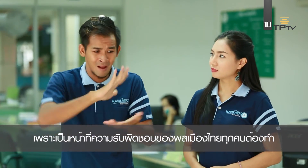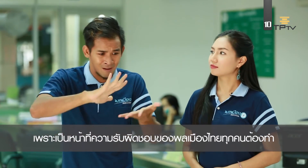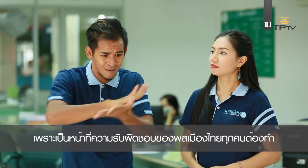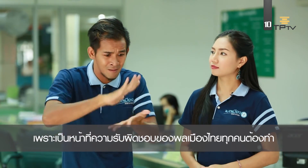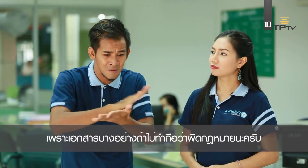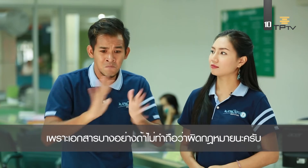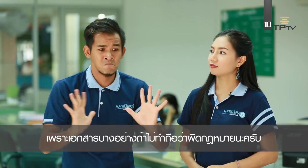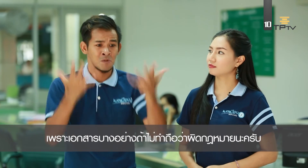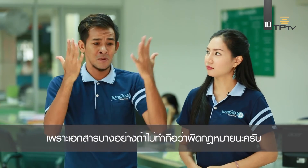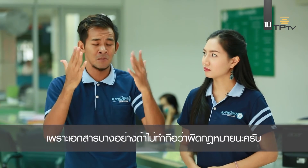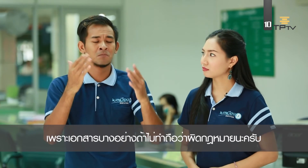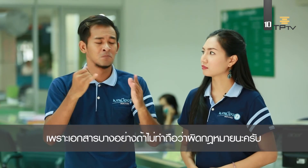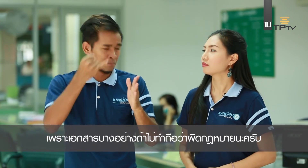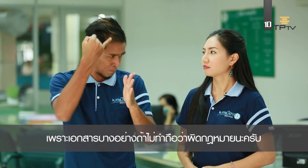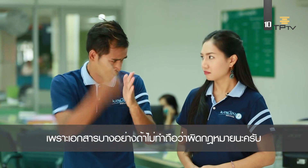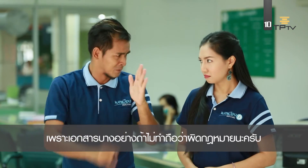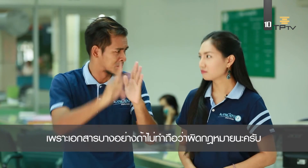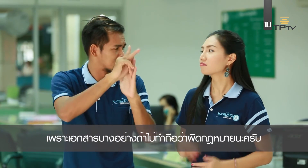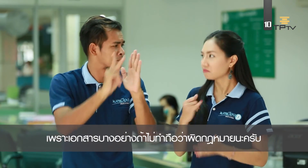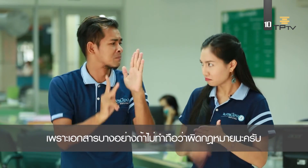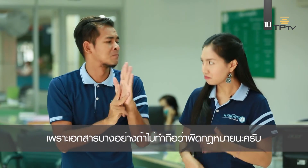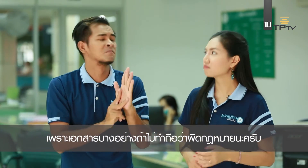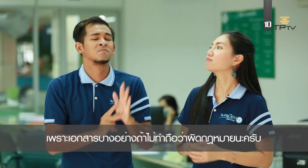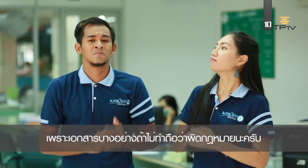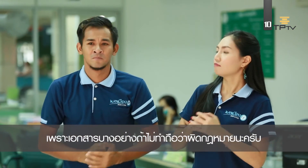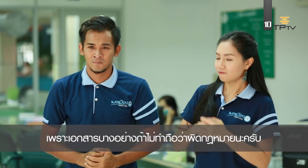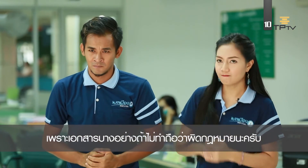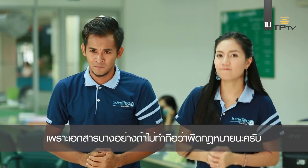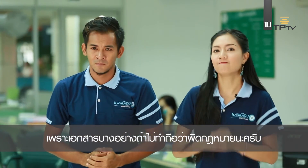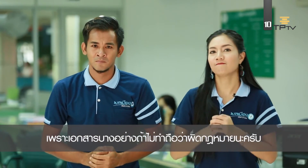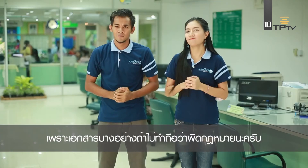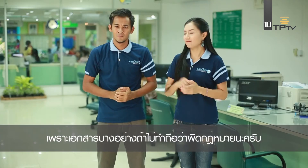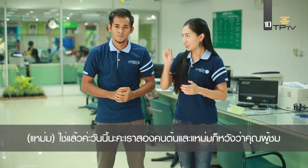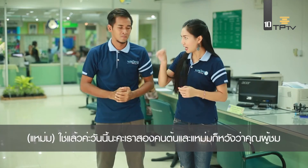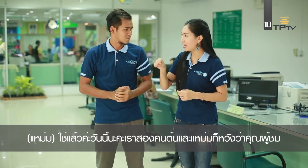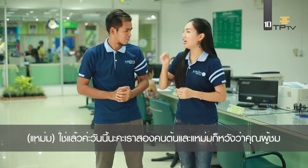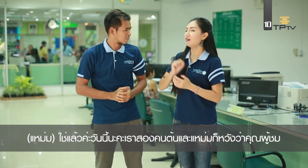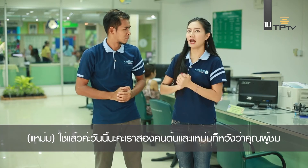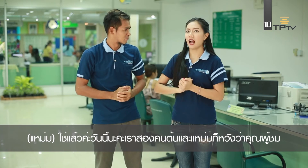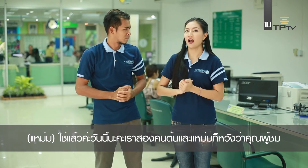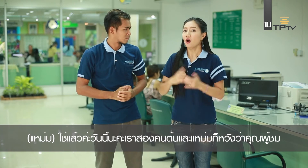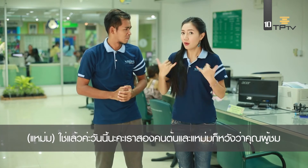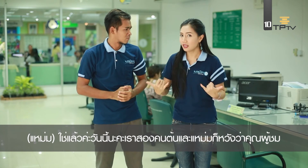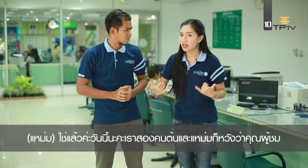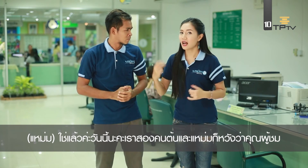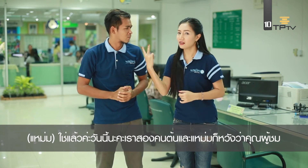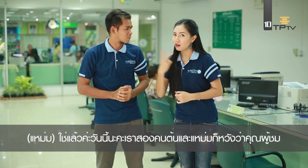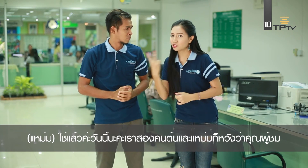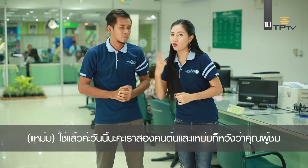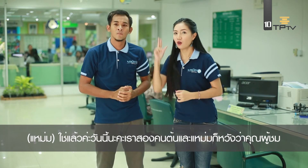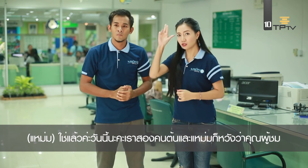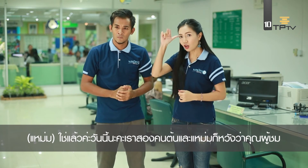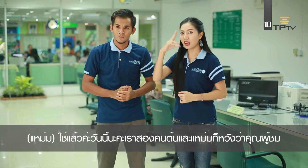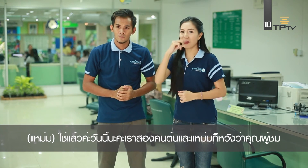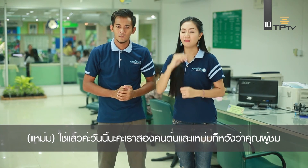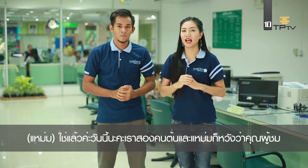ต้องทำเพราะเอกสารบางอย่างถ้าไม่ทำถือว่าผิดกฎหมายนะครับ ใช่แล้วล่ะค่ะวันนี้นะคะเราส